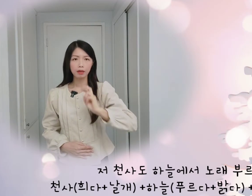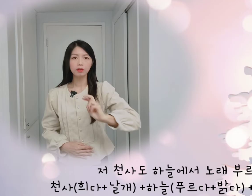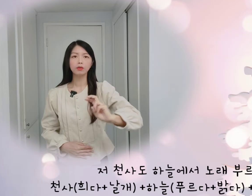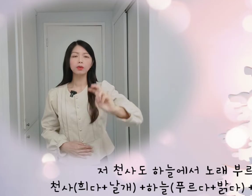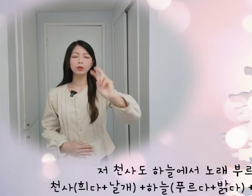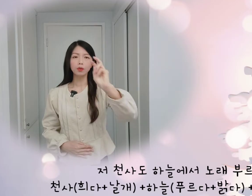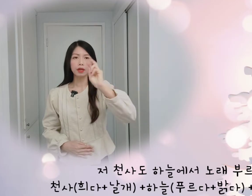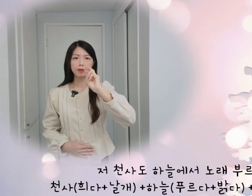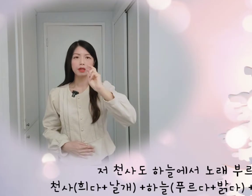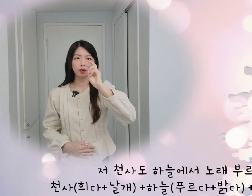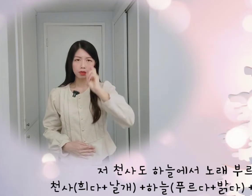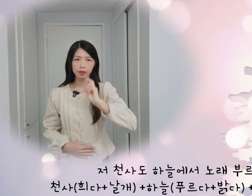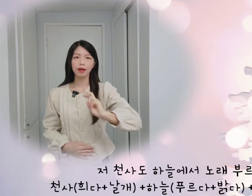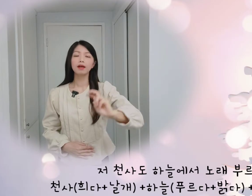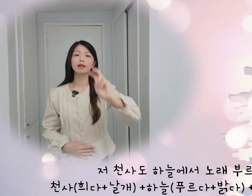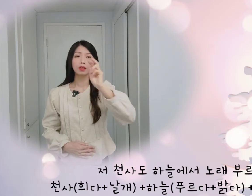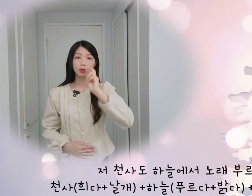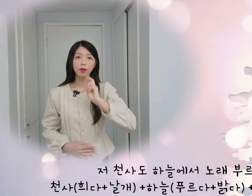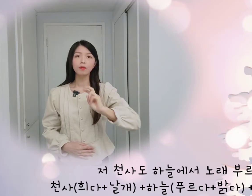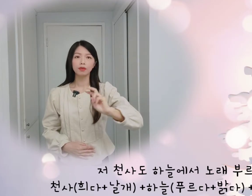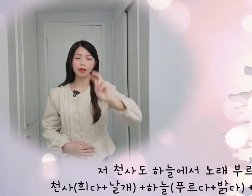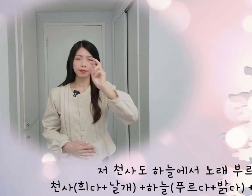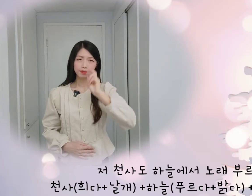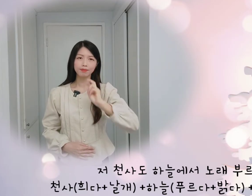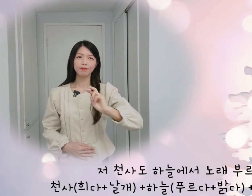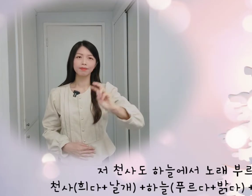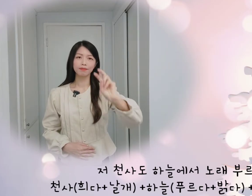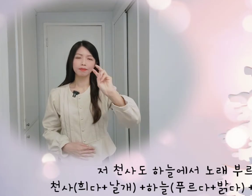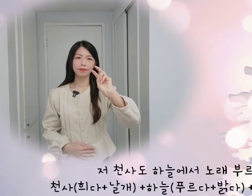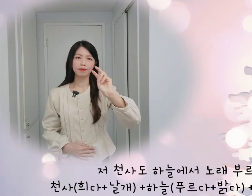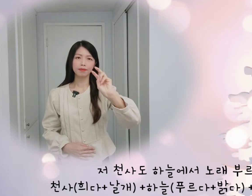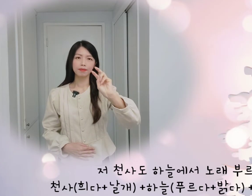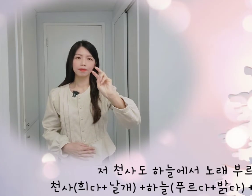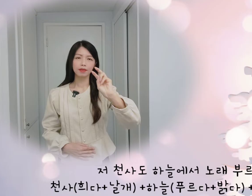앞에서 밖으로 동그라미를 그려주시면 돼요. 노래 부르네.